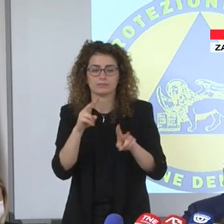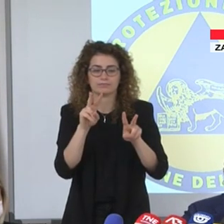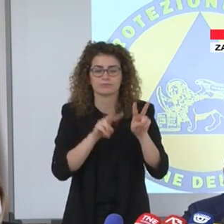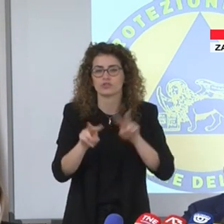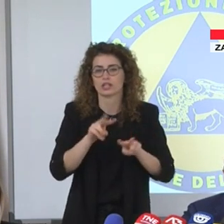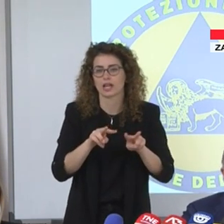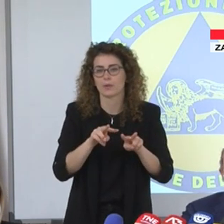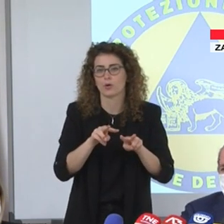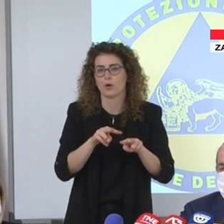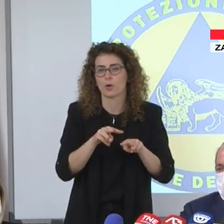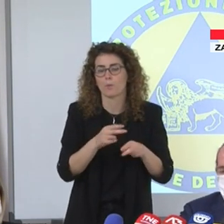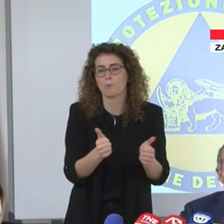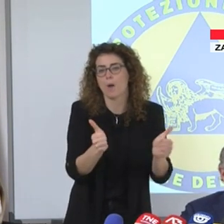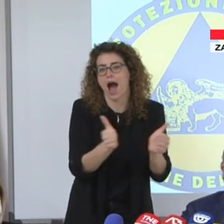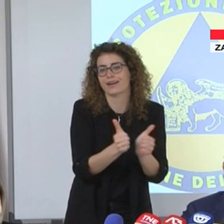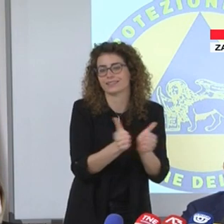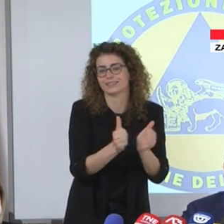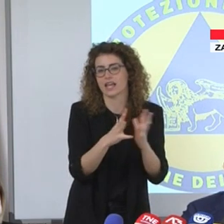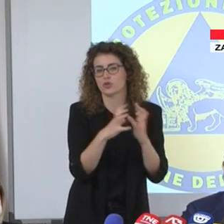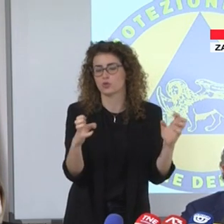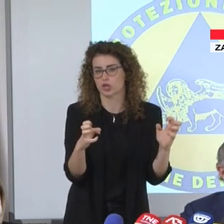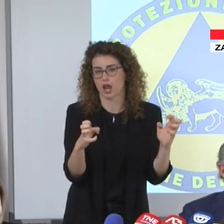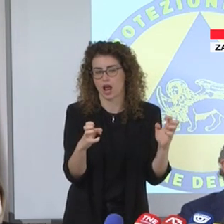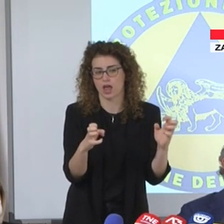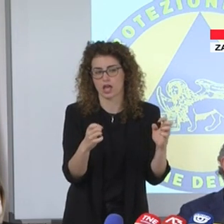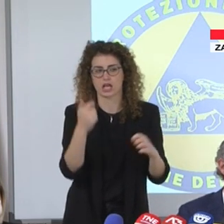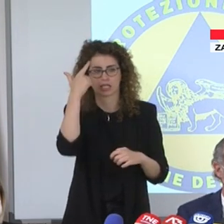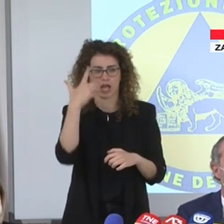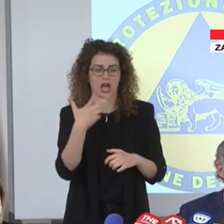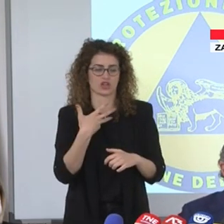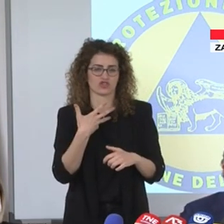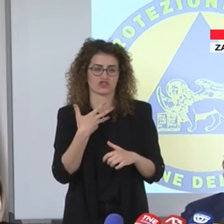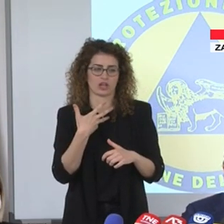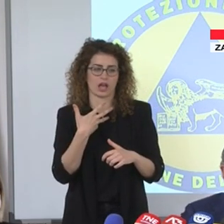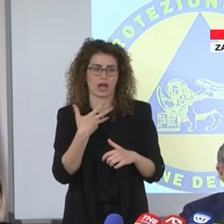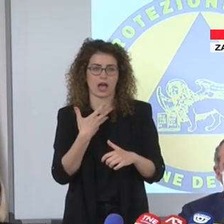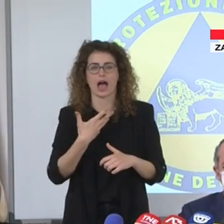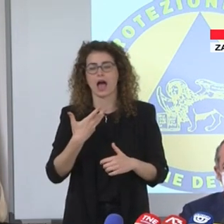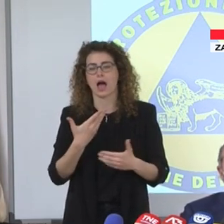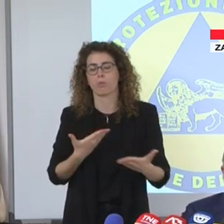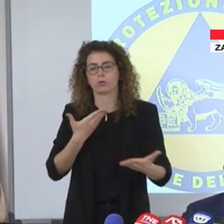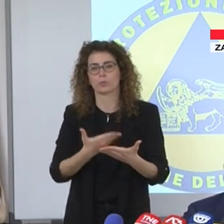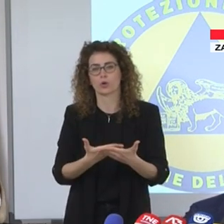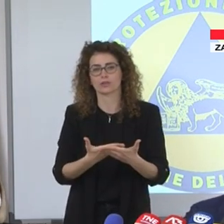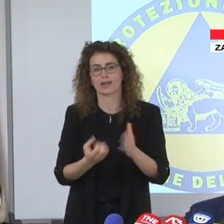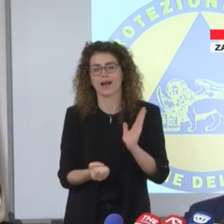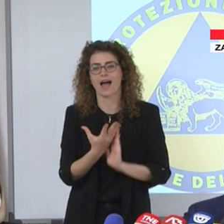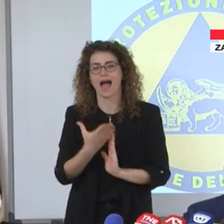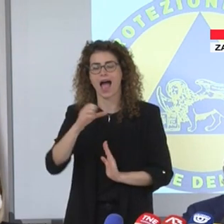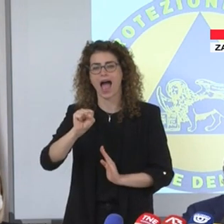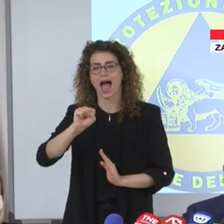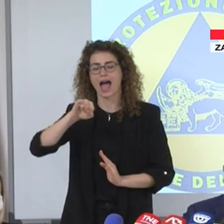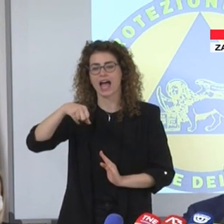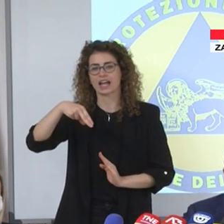questa operazione. Voi sapete che c'è una proposta di fare una NewCo tra